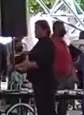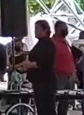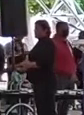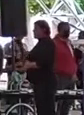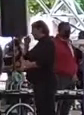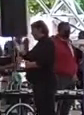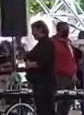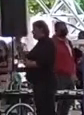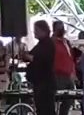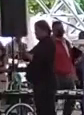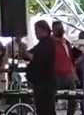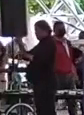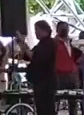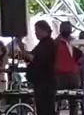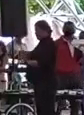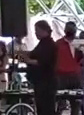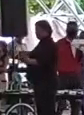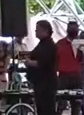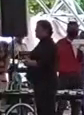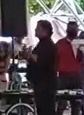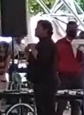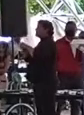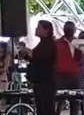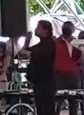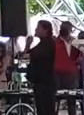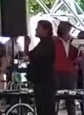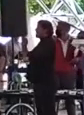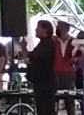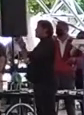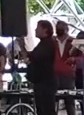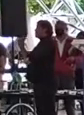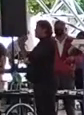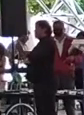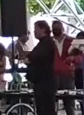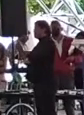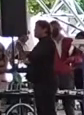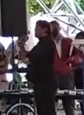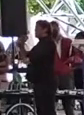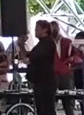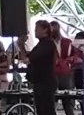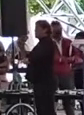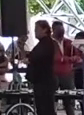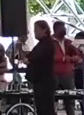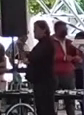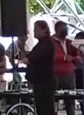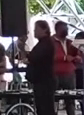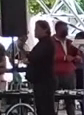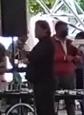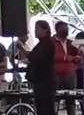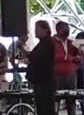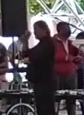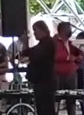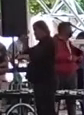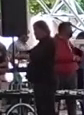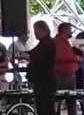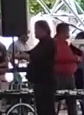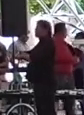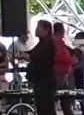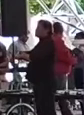De igual manera, agradecemos la hermosa presencia de la maestra Flor de María López Hinojosa, directora general del Sistema Estatal